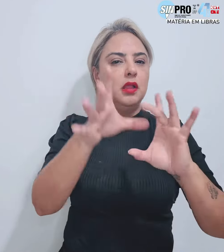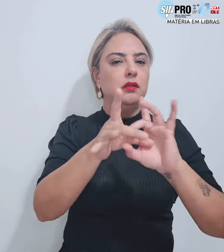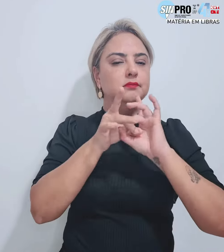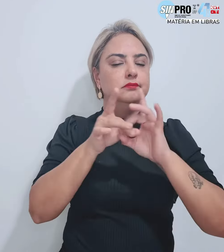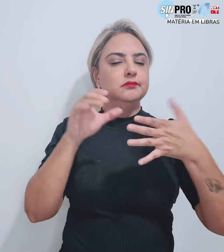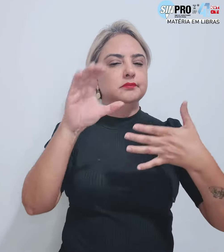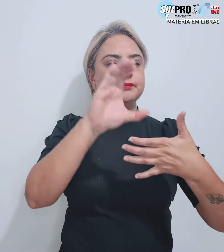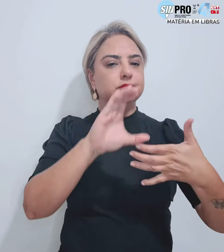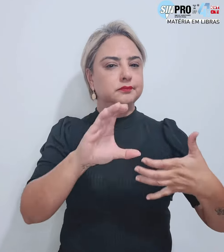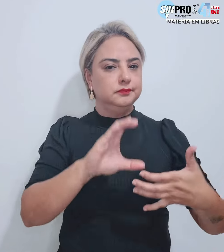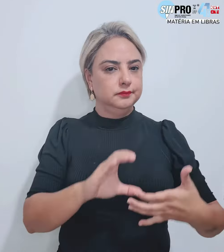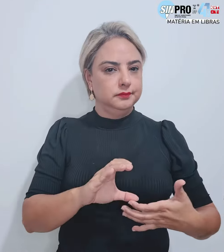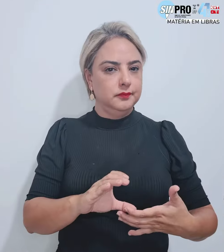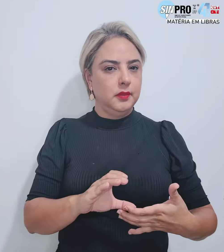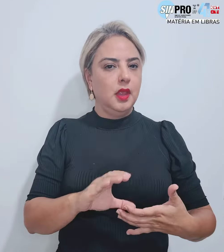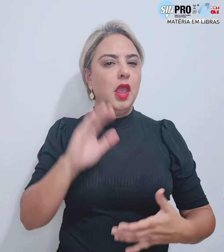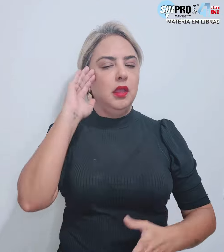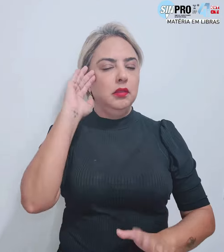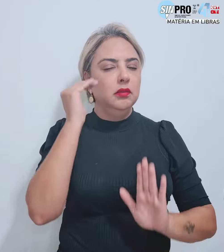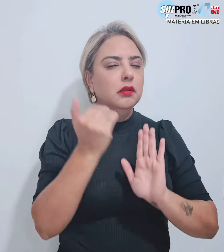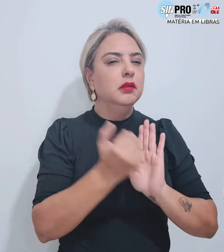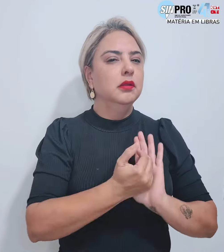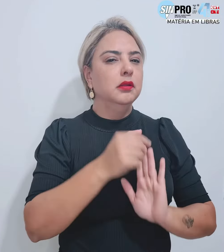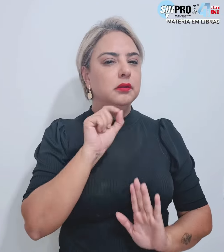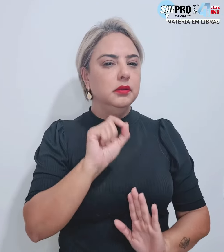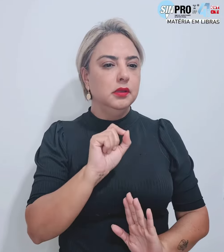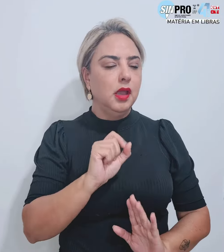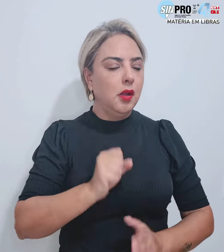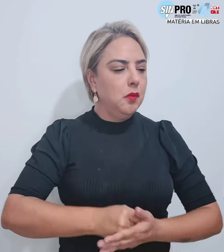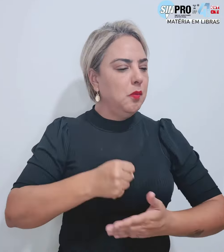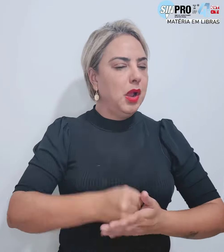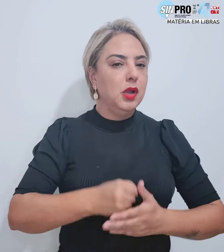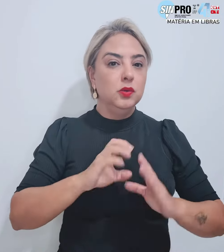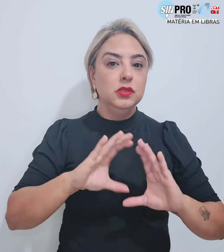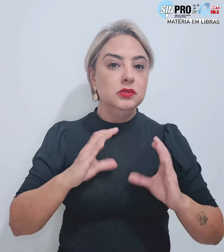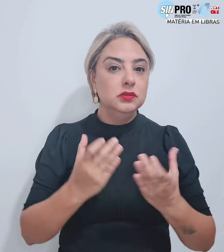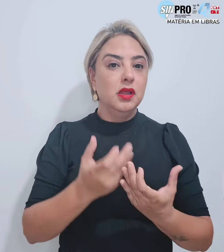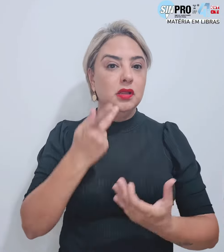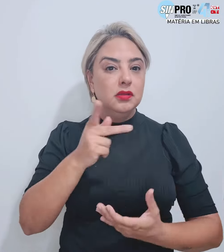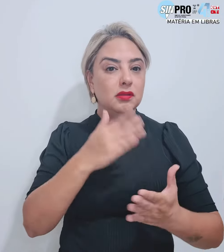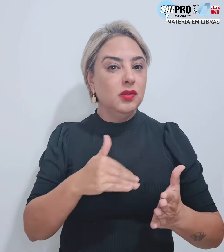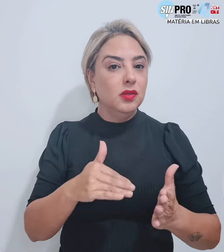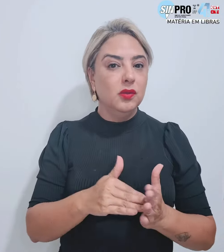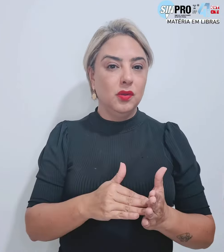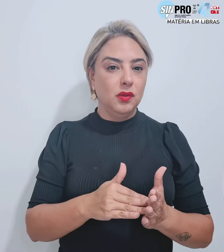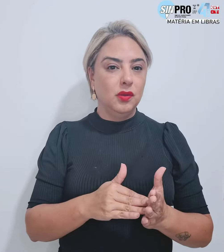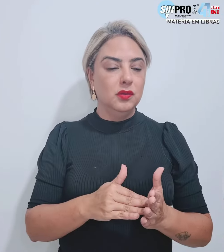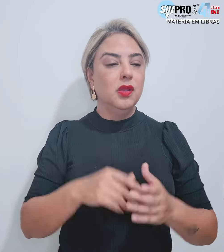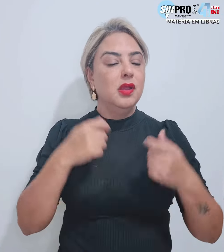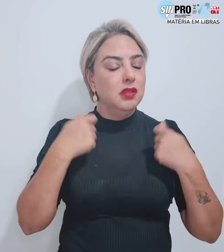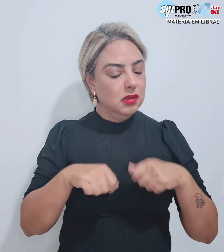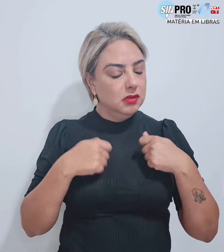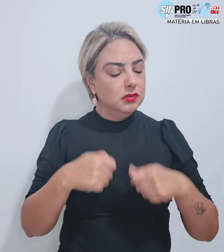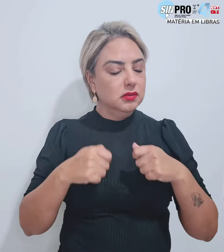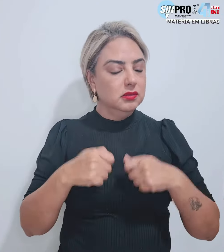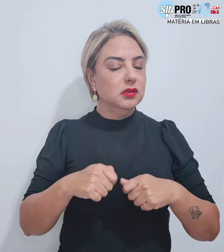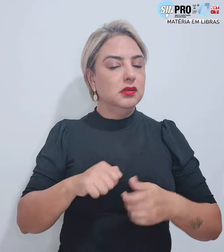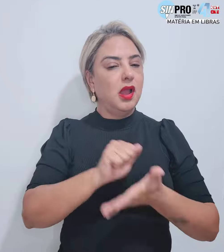categorias, compreendendo que esta é uma luta coletiva e, portanto, demanda ações conjuntas.